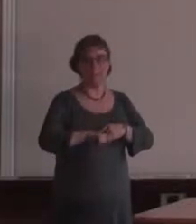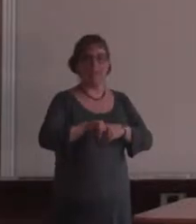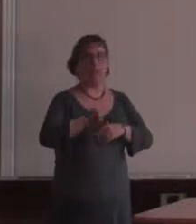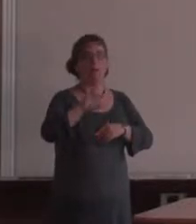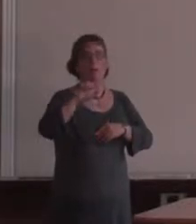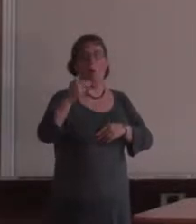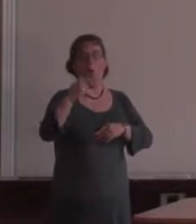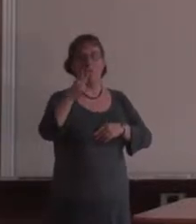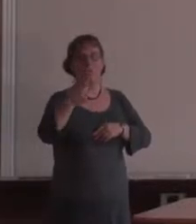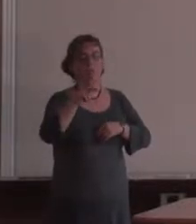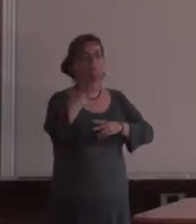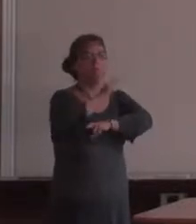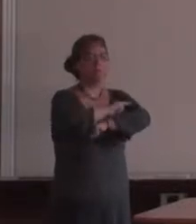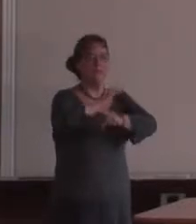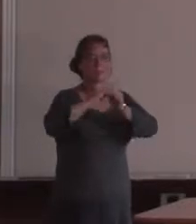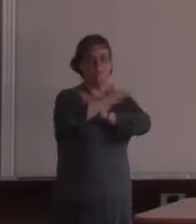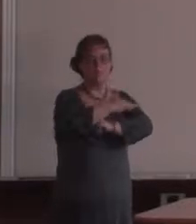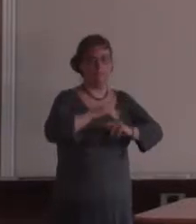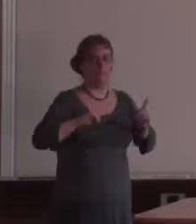type